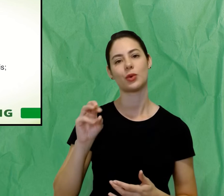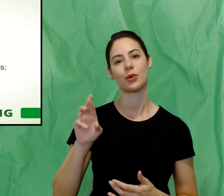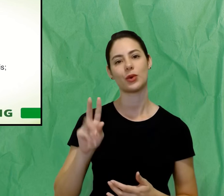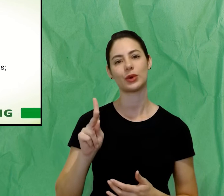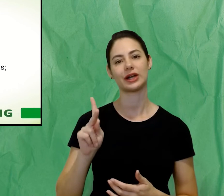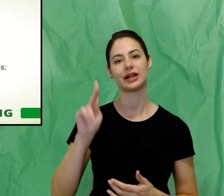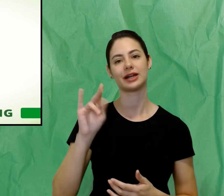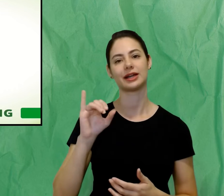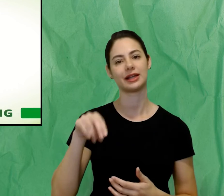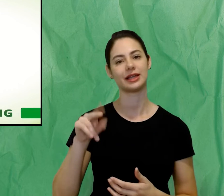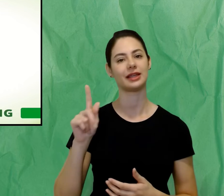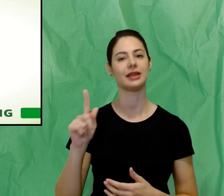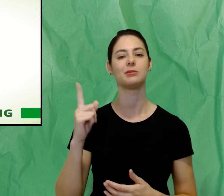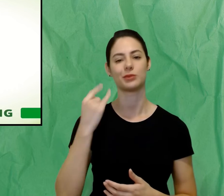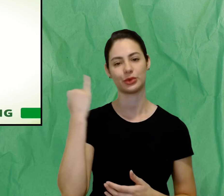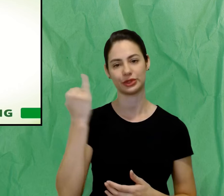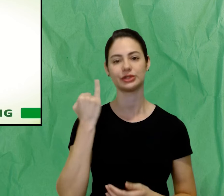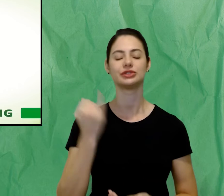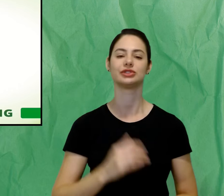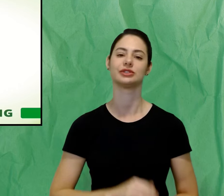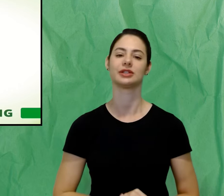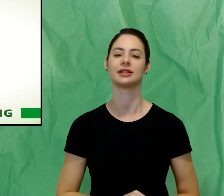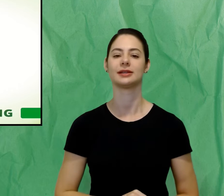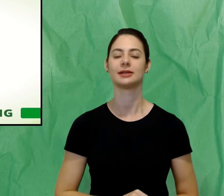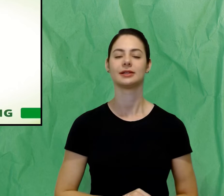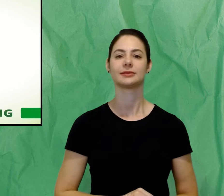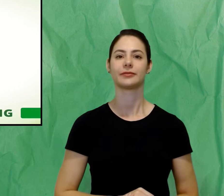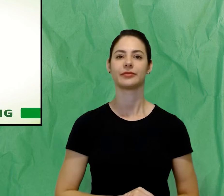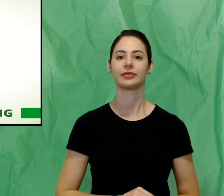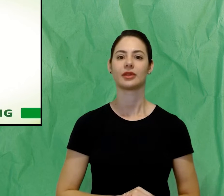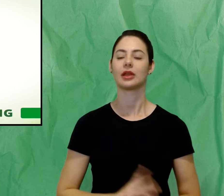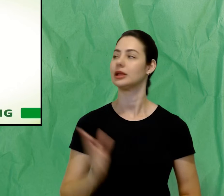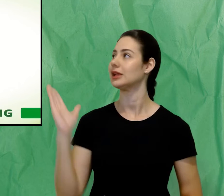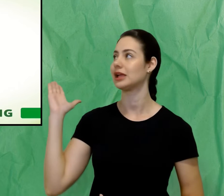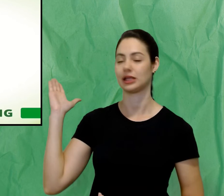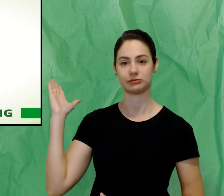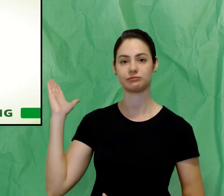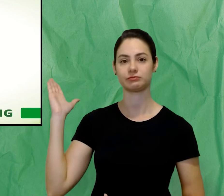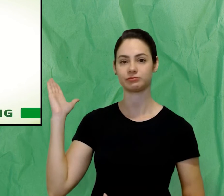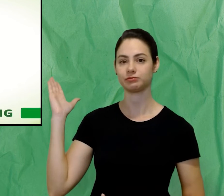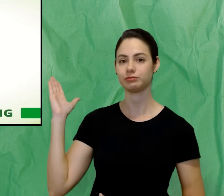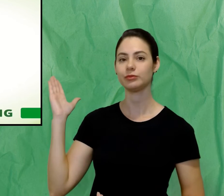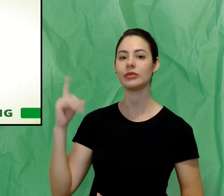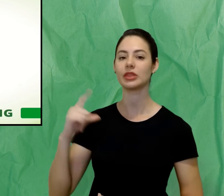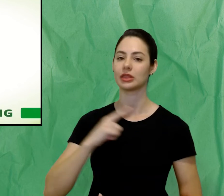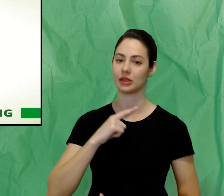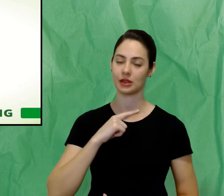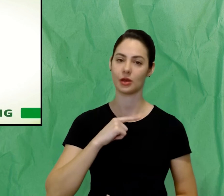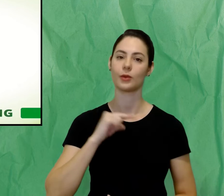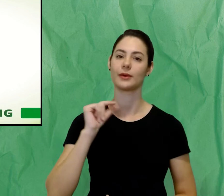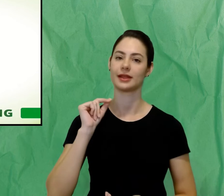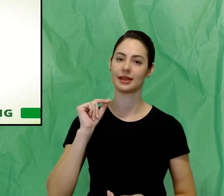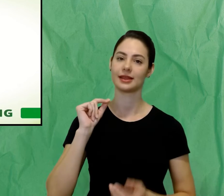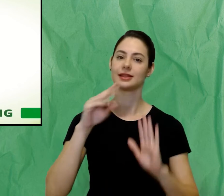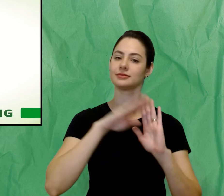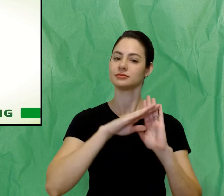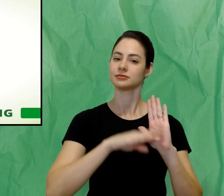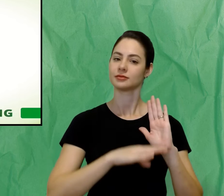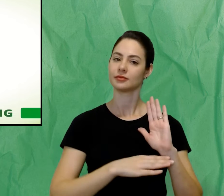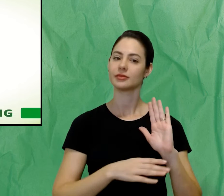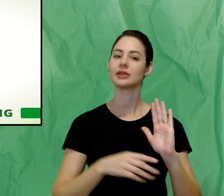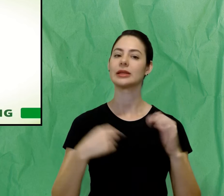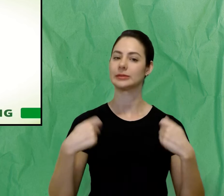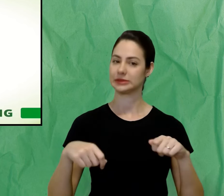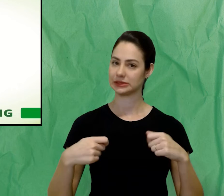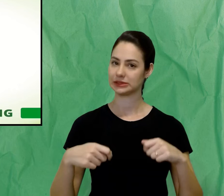muito importante de fazer, tá? Então, vamos aqui, ó. A networking, ela trabalha, né,